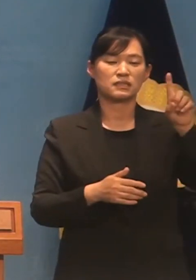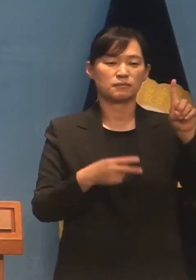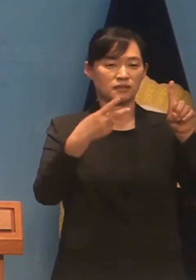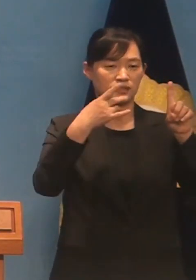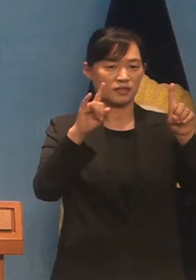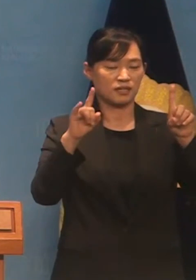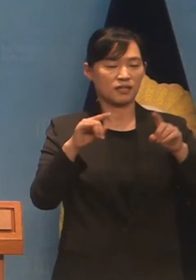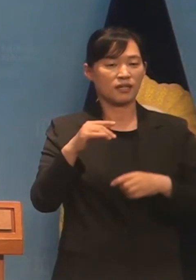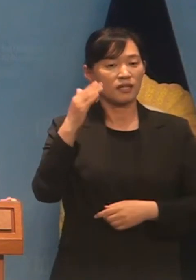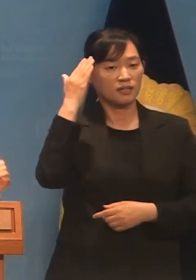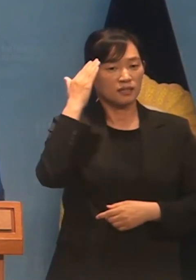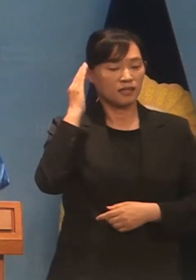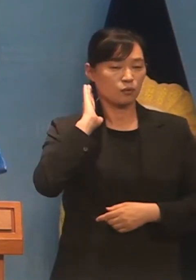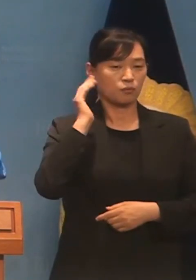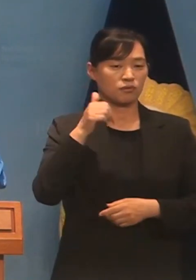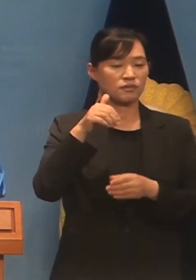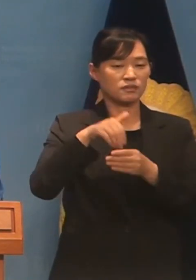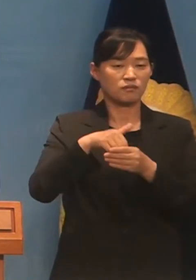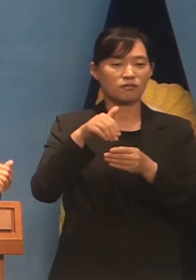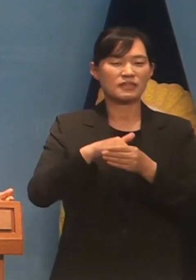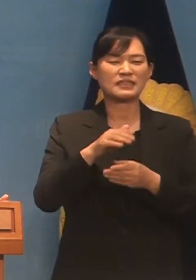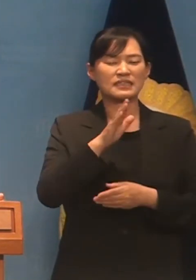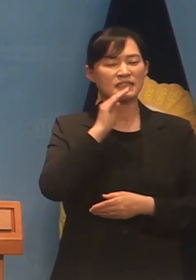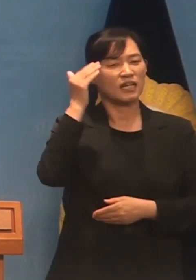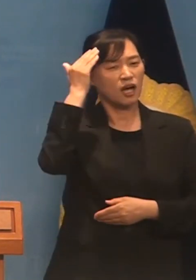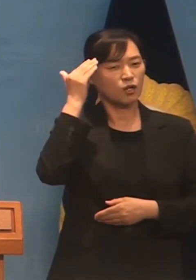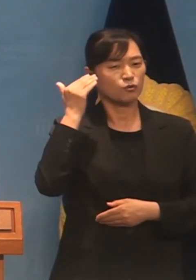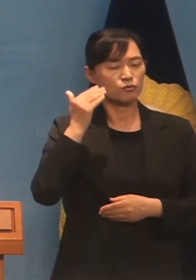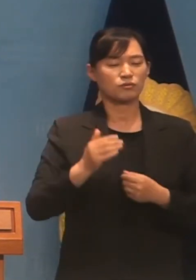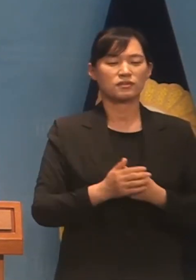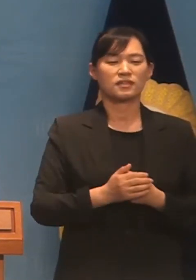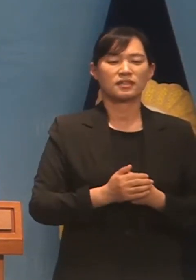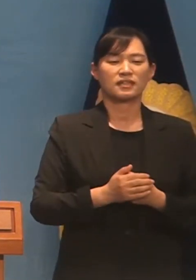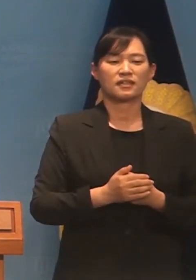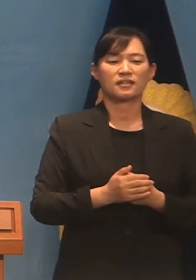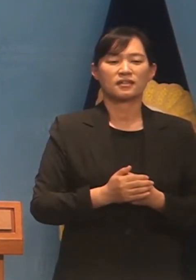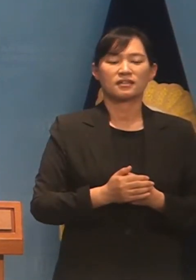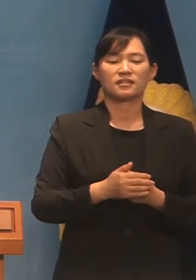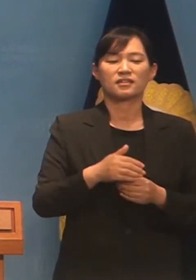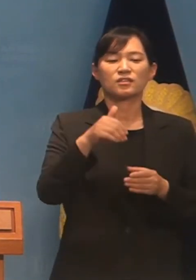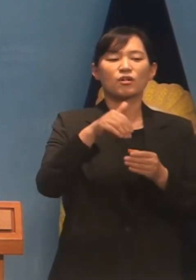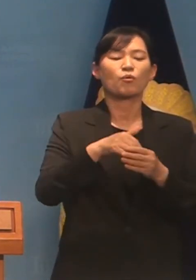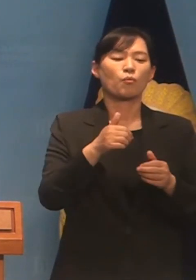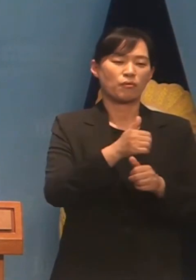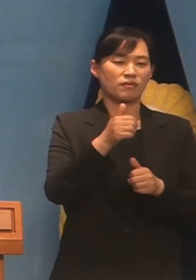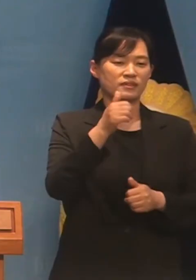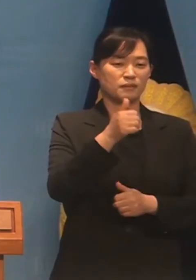선거 진짜 대한민국 선대위 장애인 시민본부 본부장님의 모두 발언 청해 듣도록 하겠습니다.